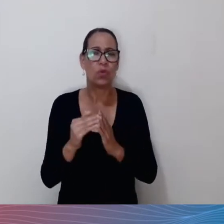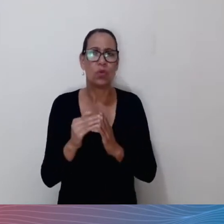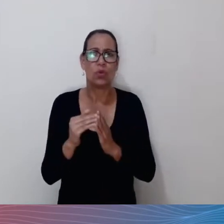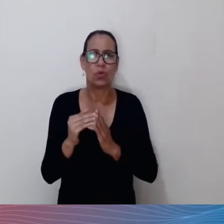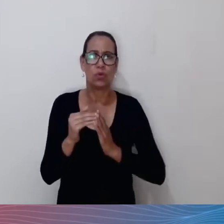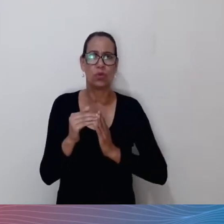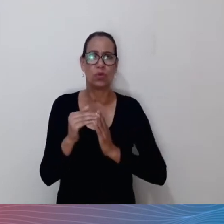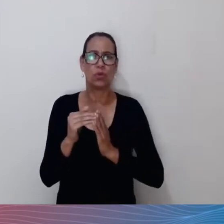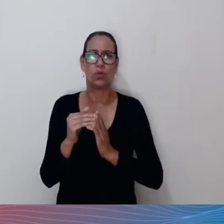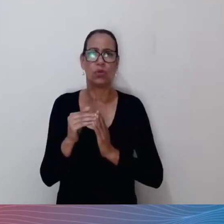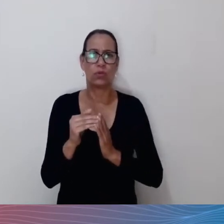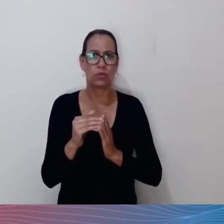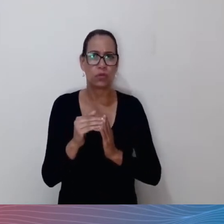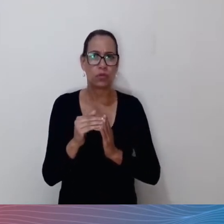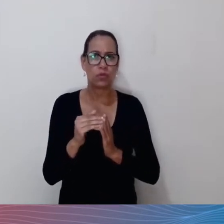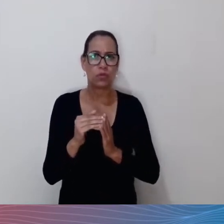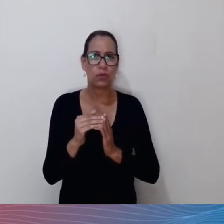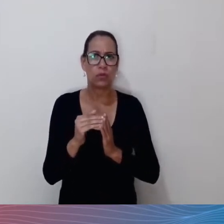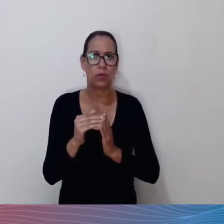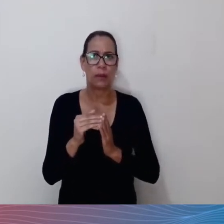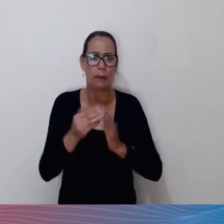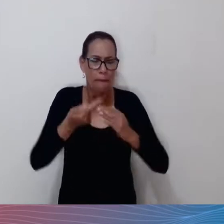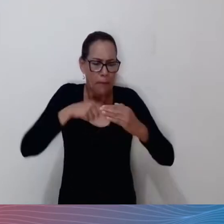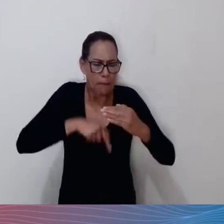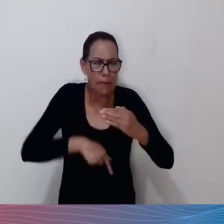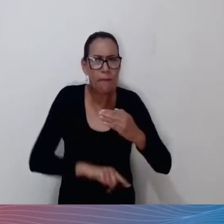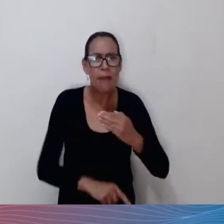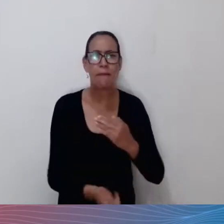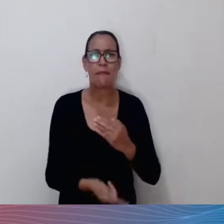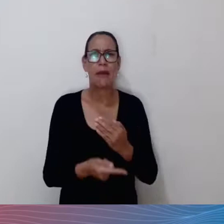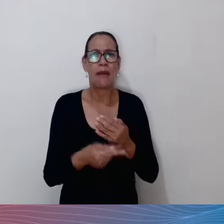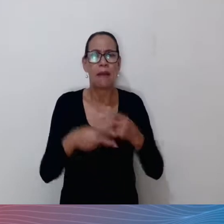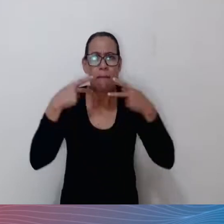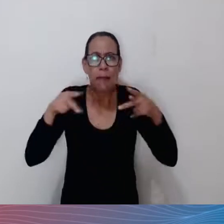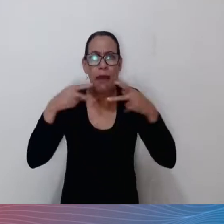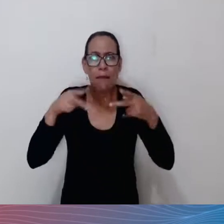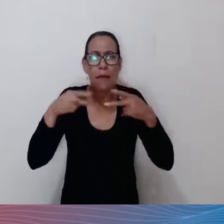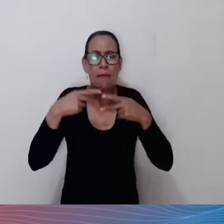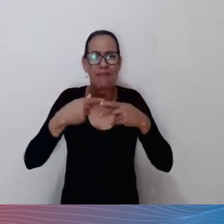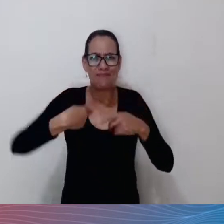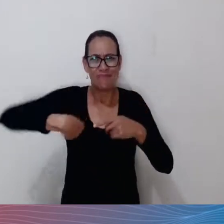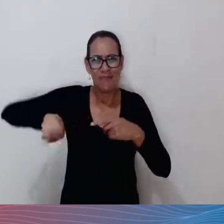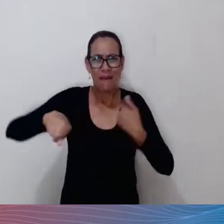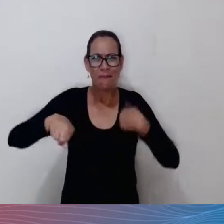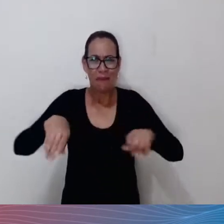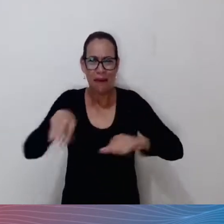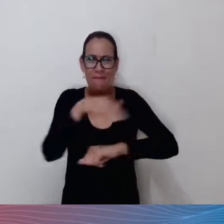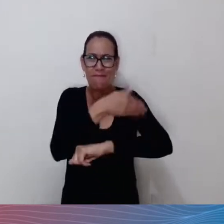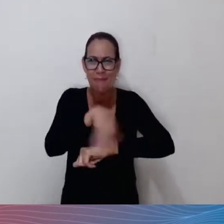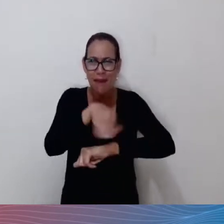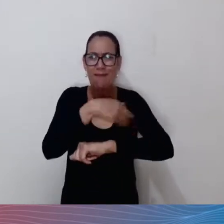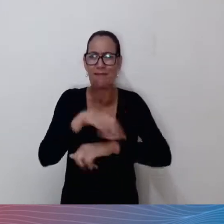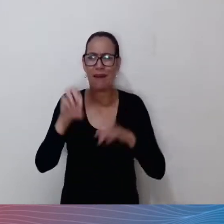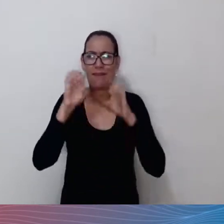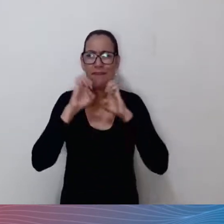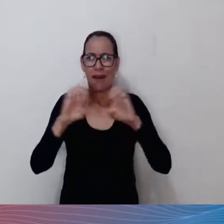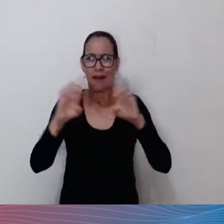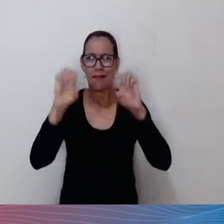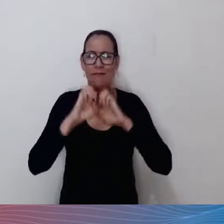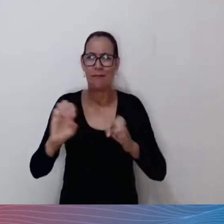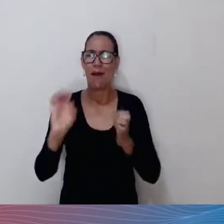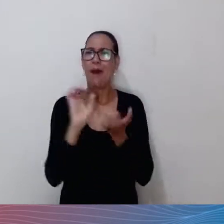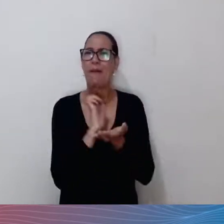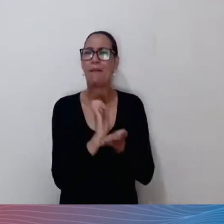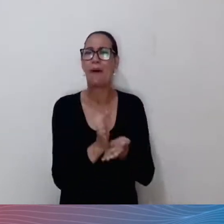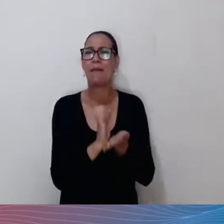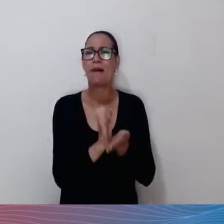imersão na palavra, saídas para pregar o evangelho, fazer comportagem, posso orar por você, o Expo